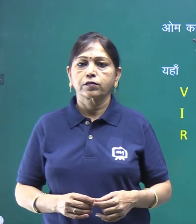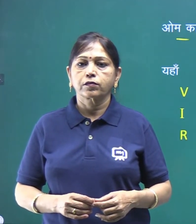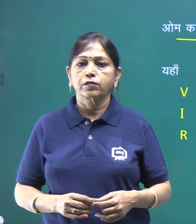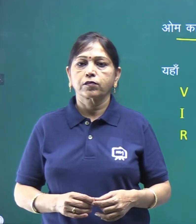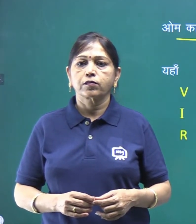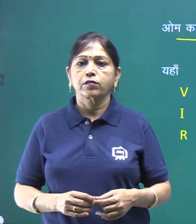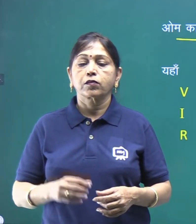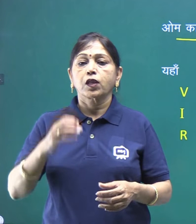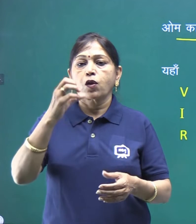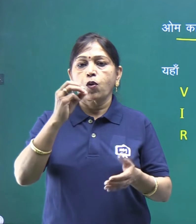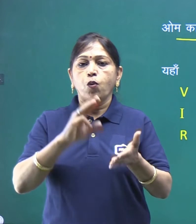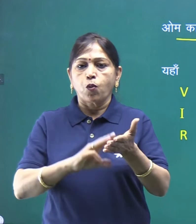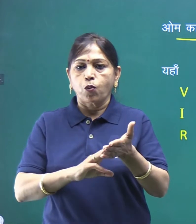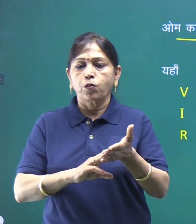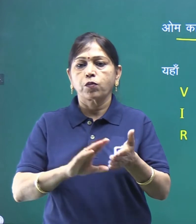ओम का नियम का सूत्र